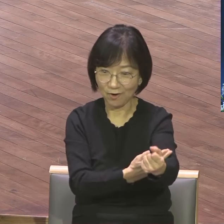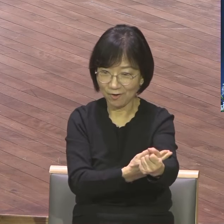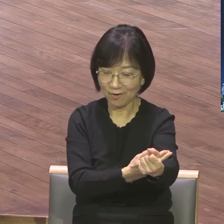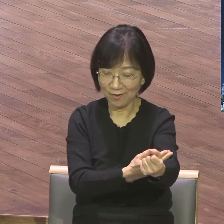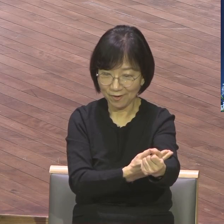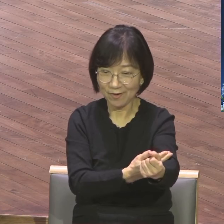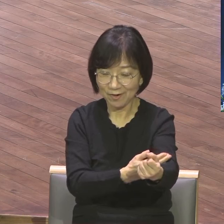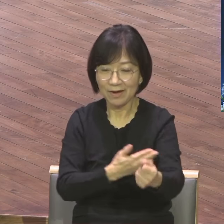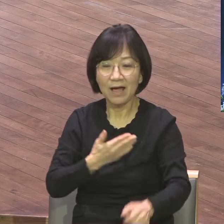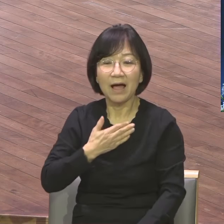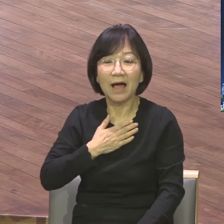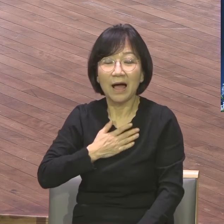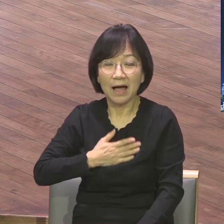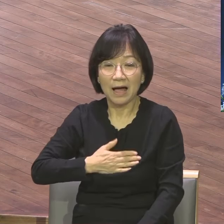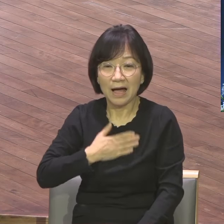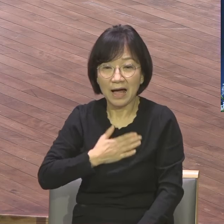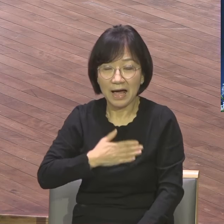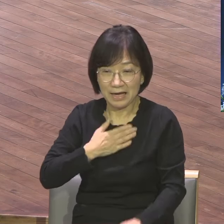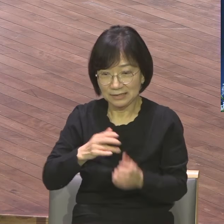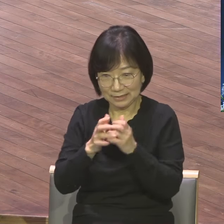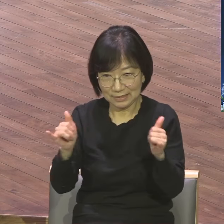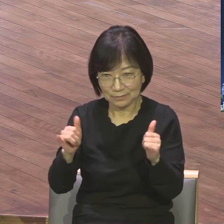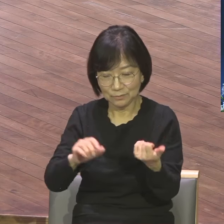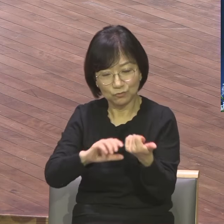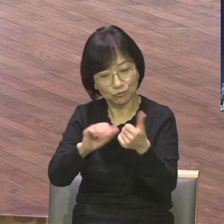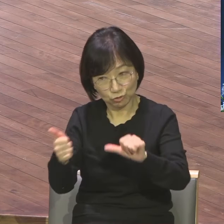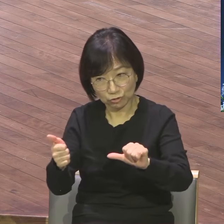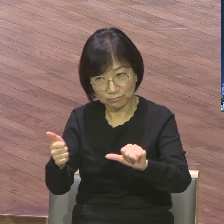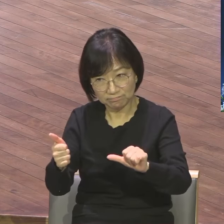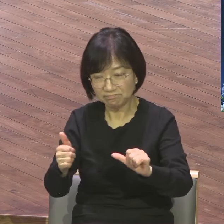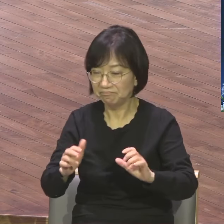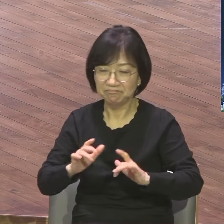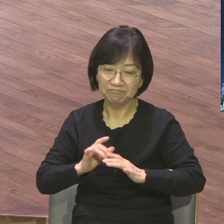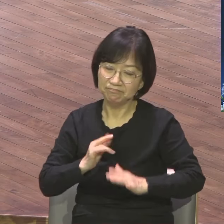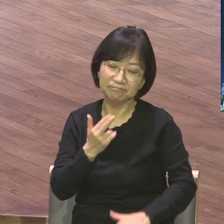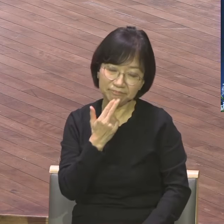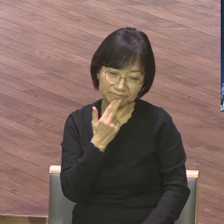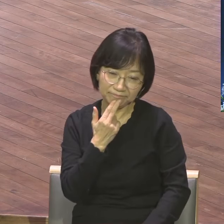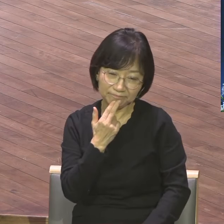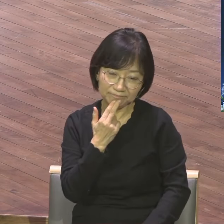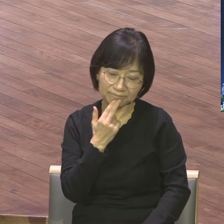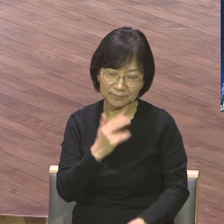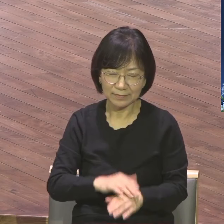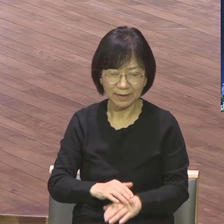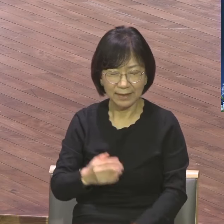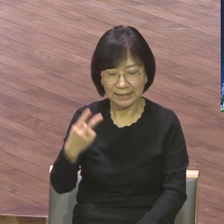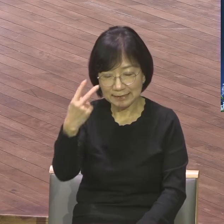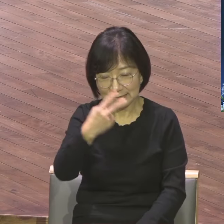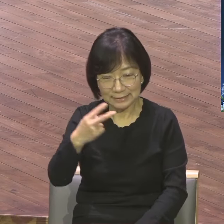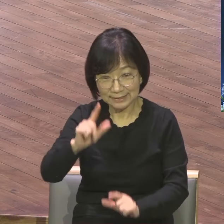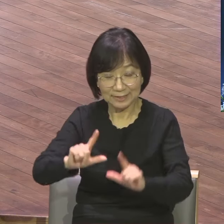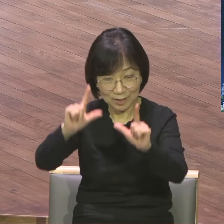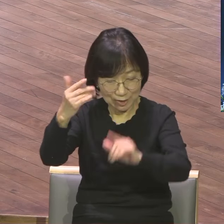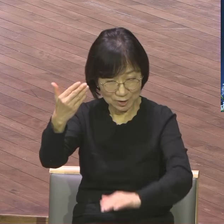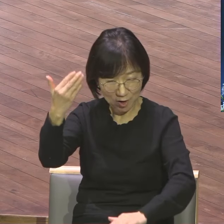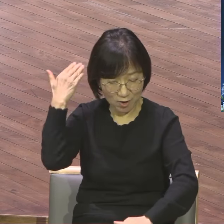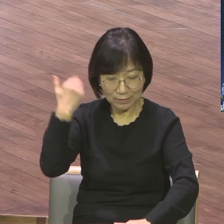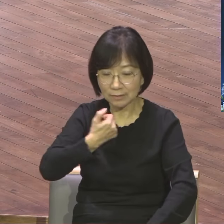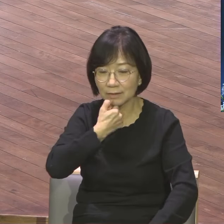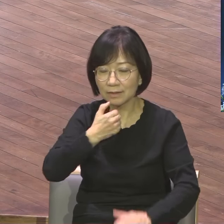자 죽음도 무서워하지 않습니다. 2000년 전에 네로 황제가 기독교인들을 원형 경기에